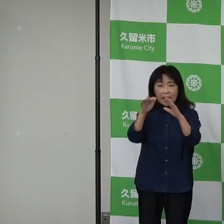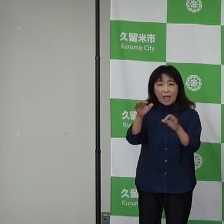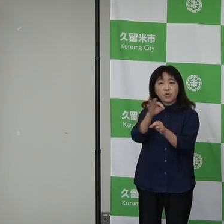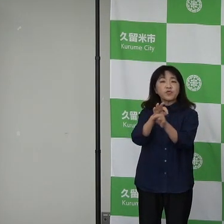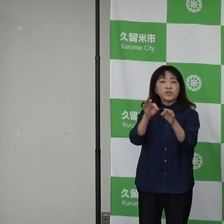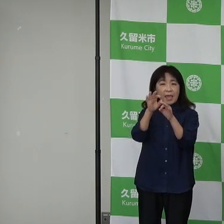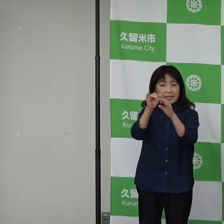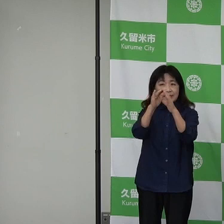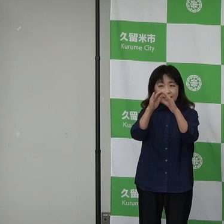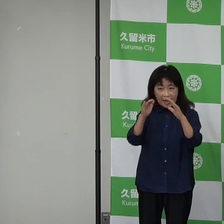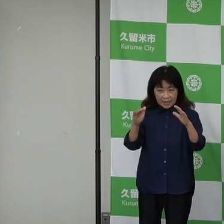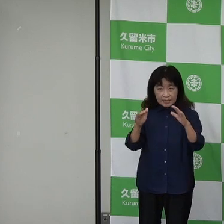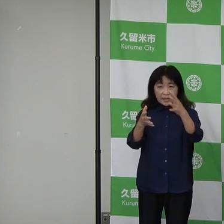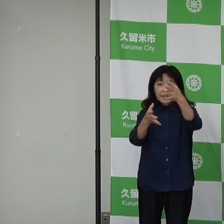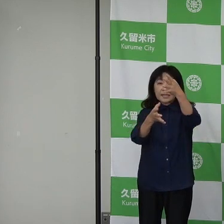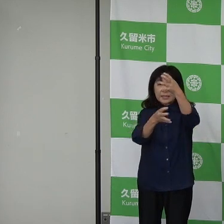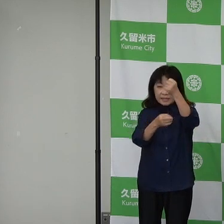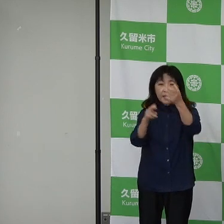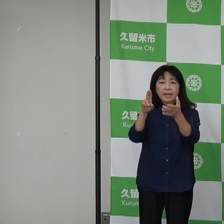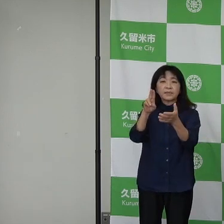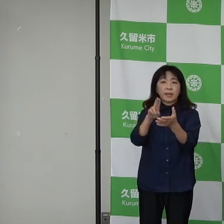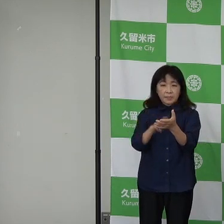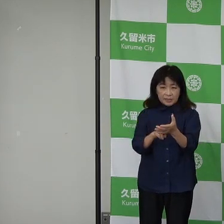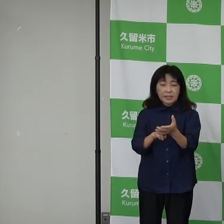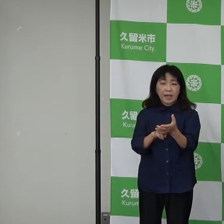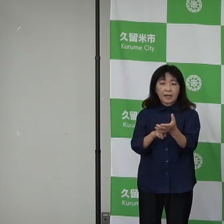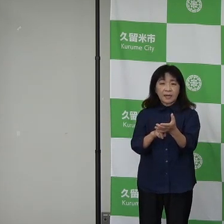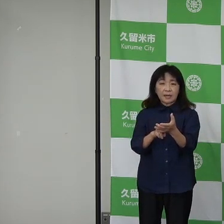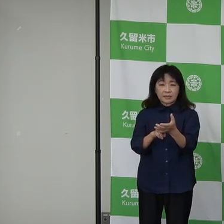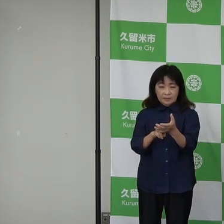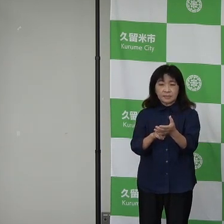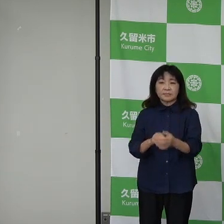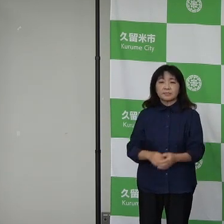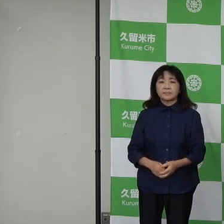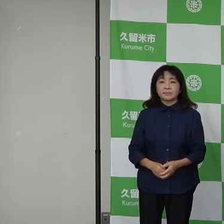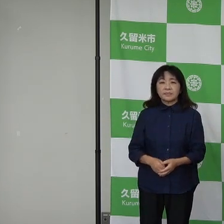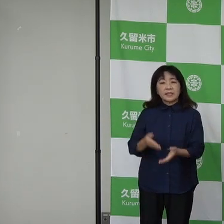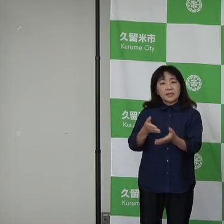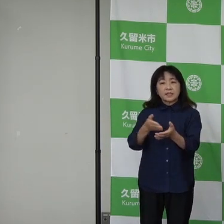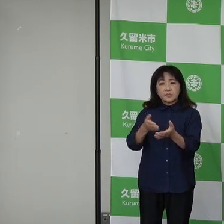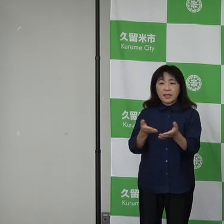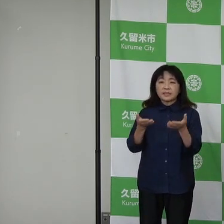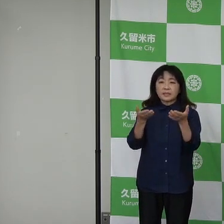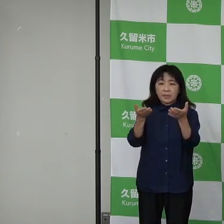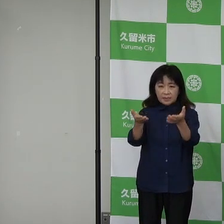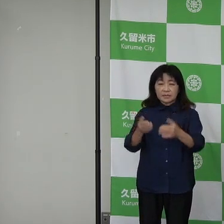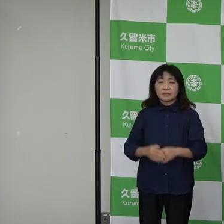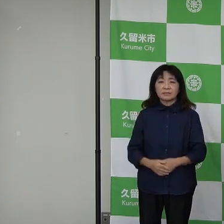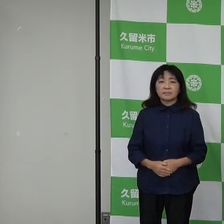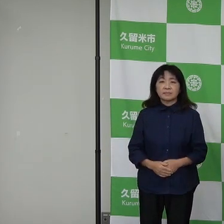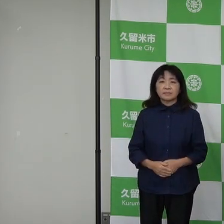委員会で議事日程が決まりましたので、簡単に説明を申し上げます。